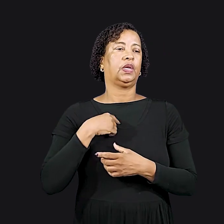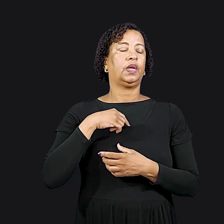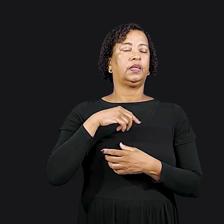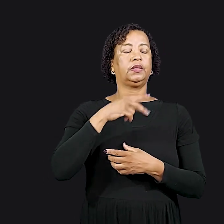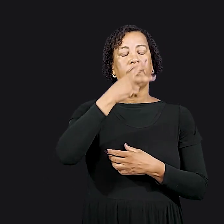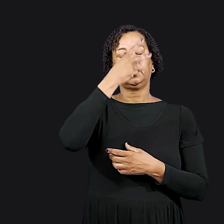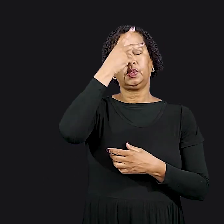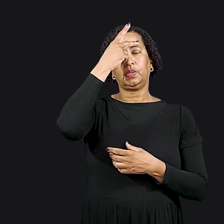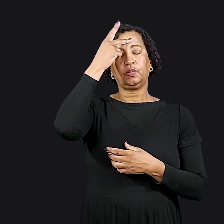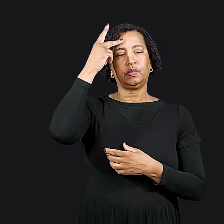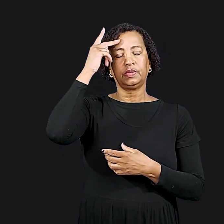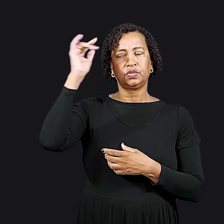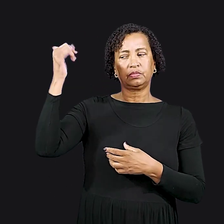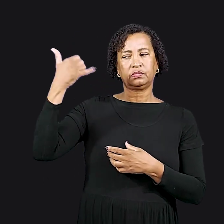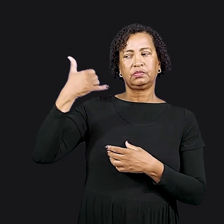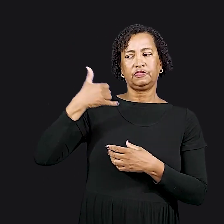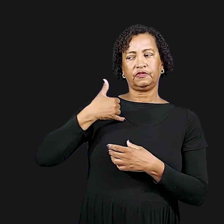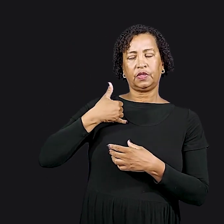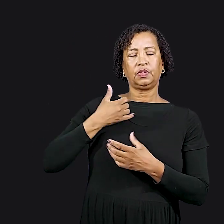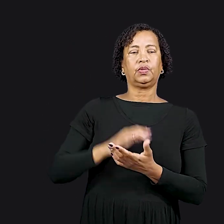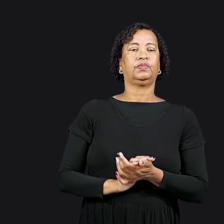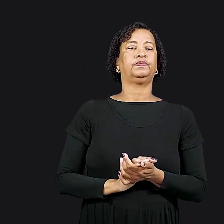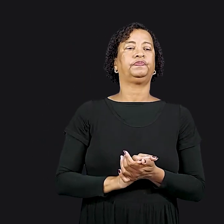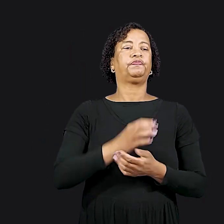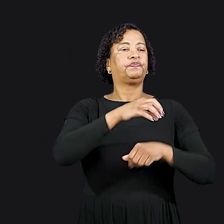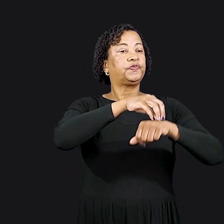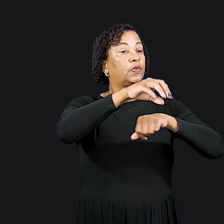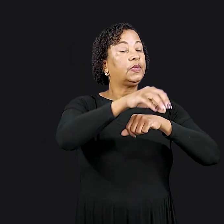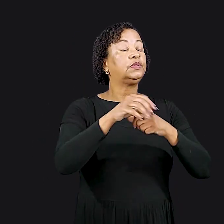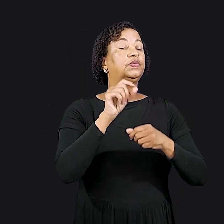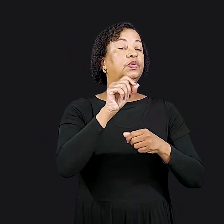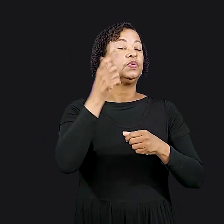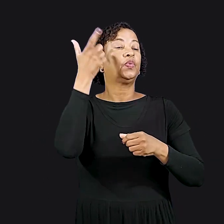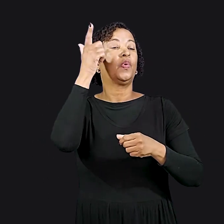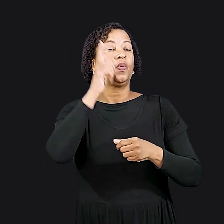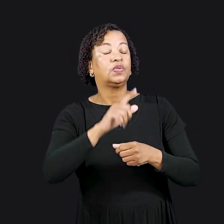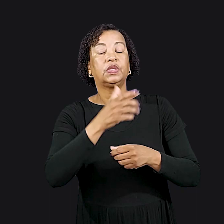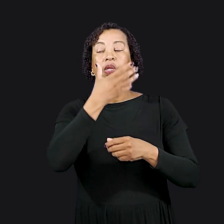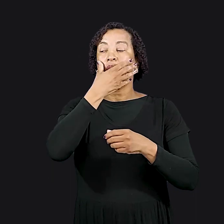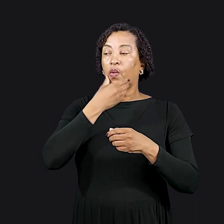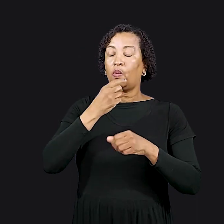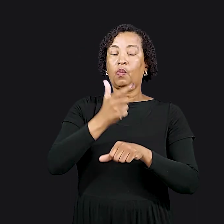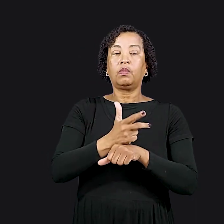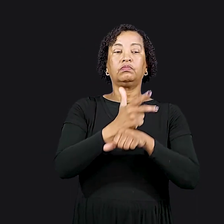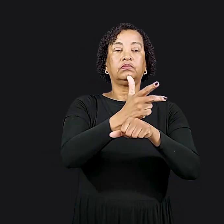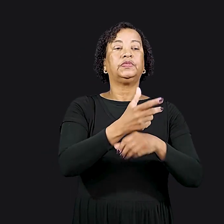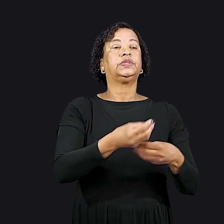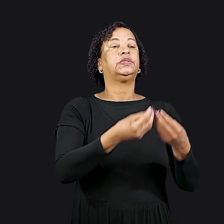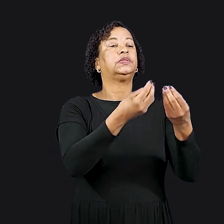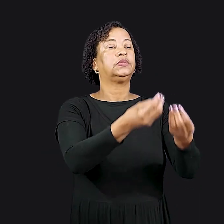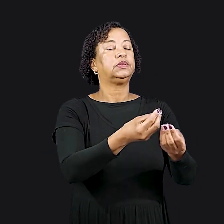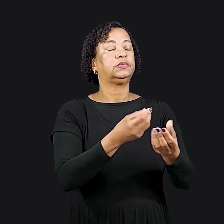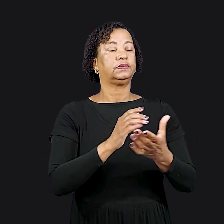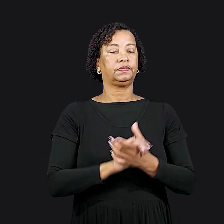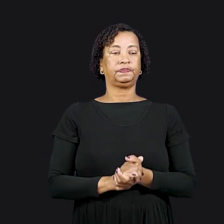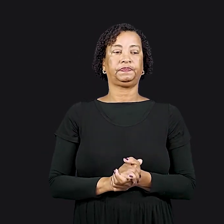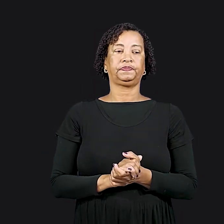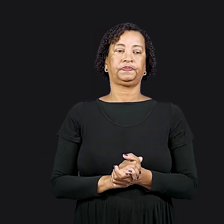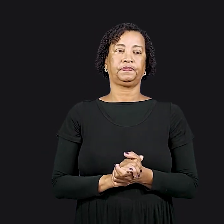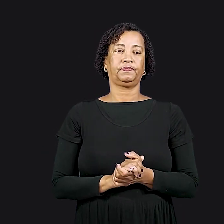Foi então que ouvi uma voz familiar dizer: "Compartilhe com eles como o senhor consegue que um homem oferte sua arma de